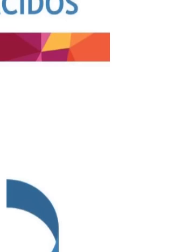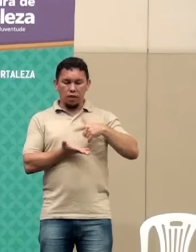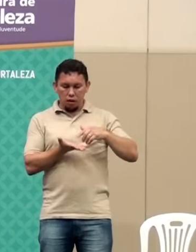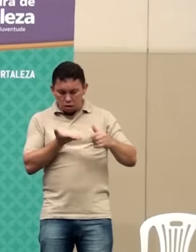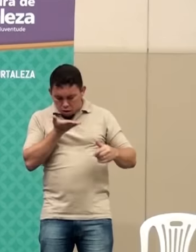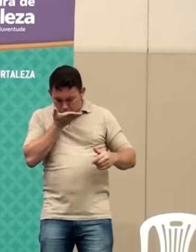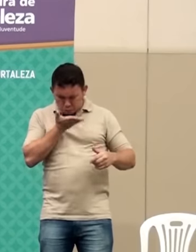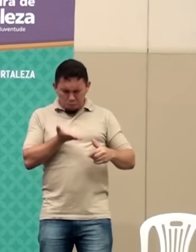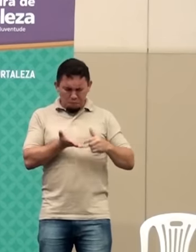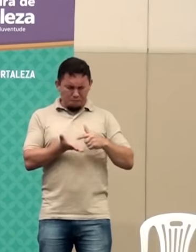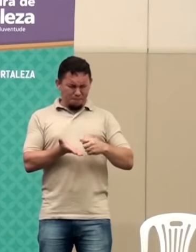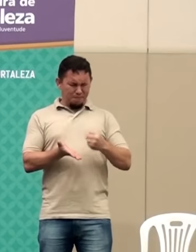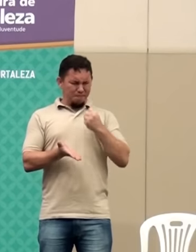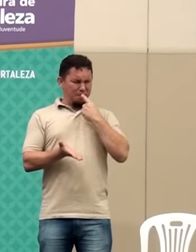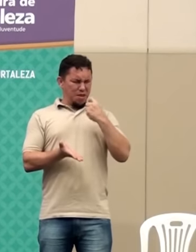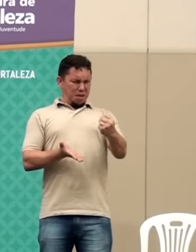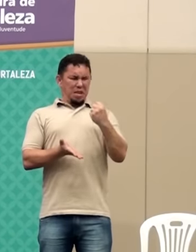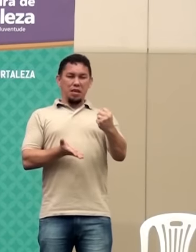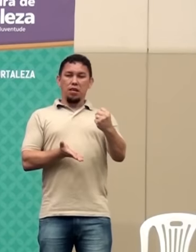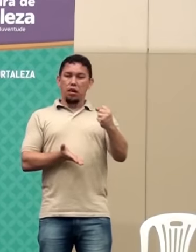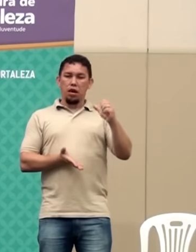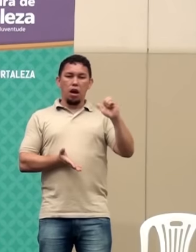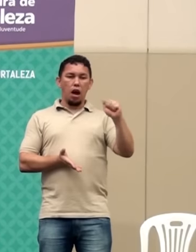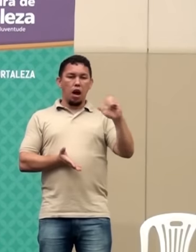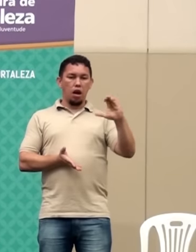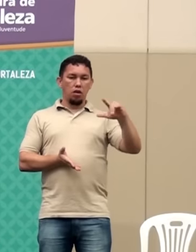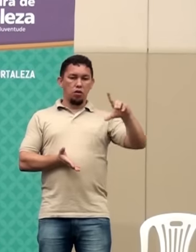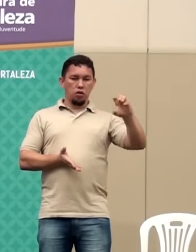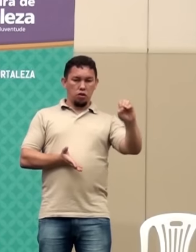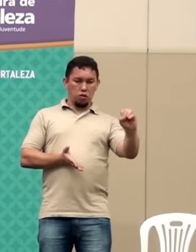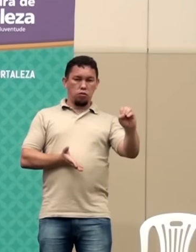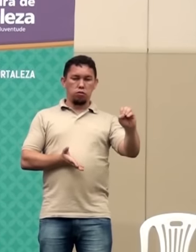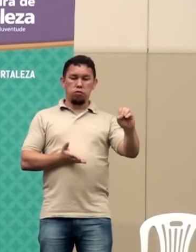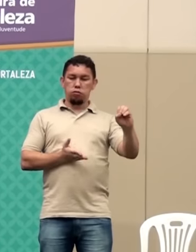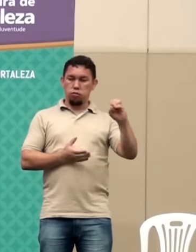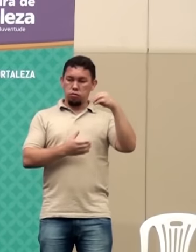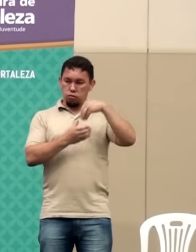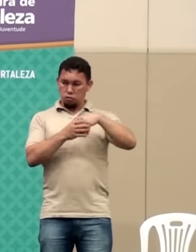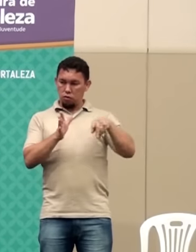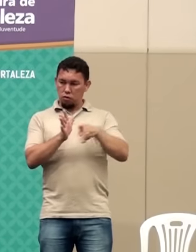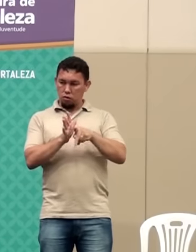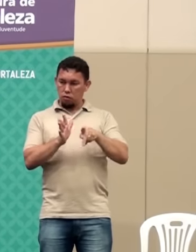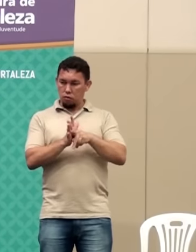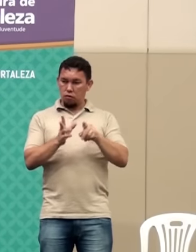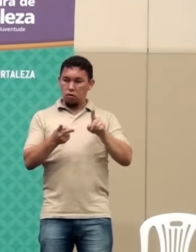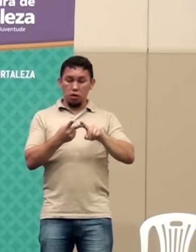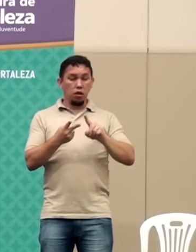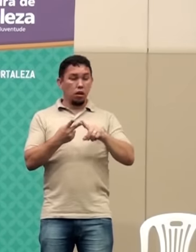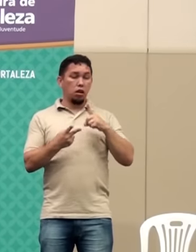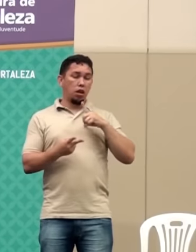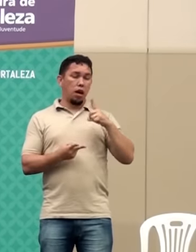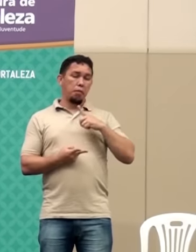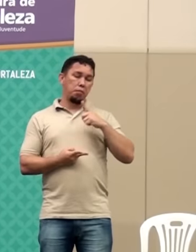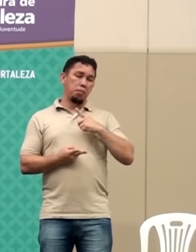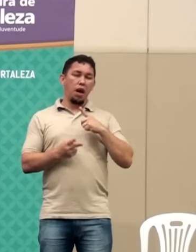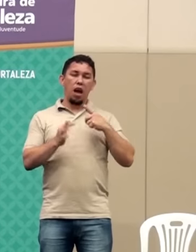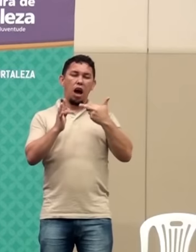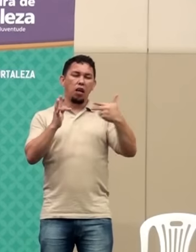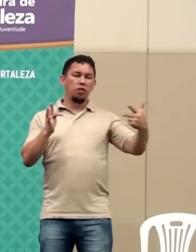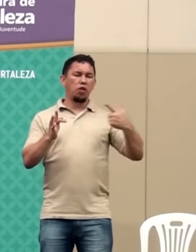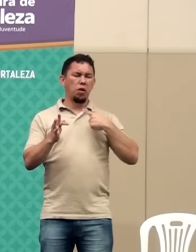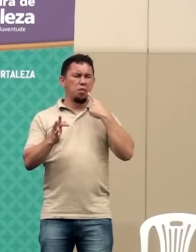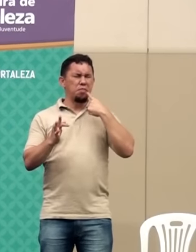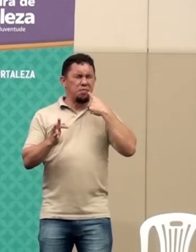azedo, porque no vinagre está presente um ácido, que é o ácido acético, o ácido etanoico. As frutas cítricas,